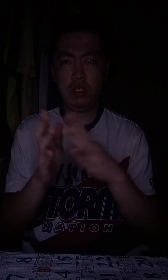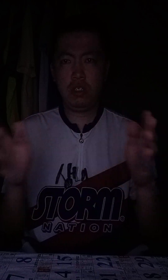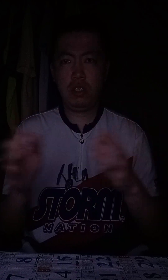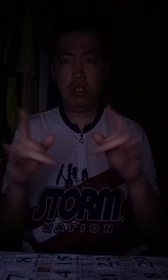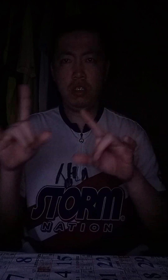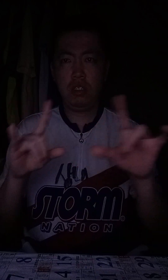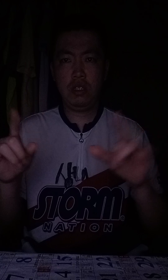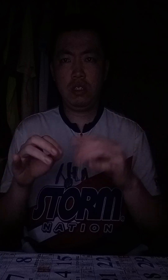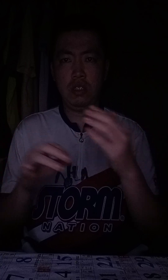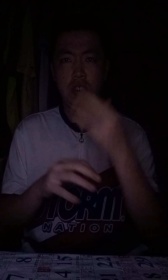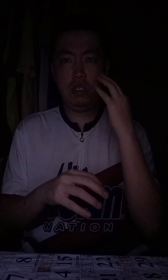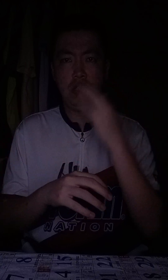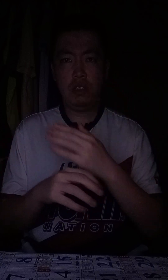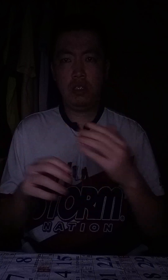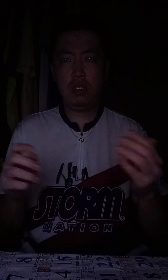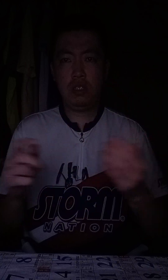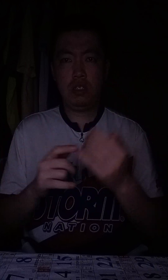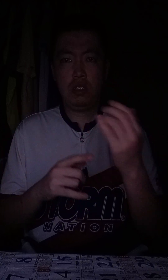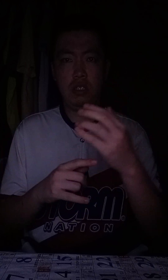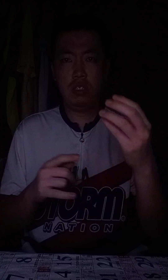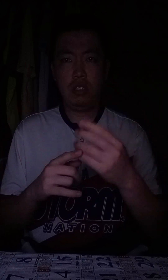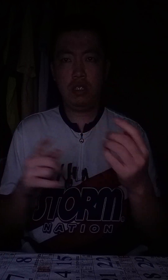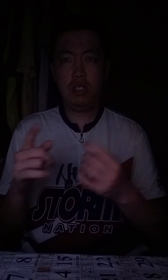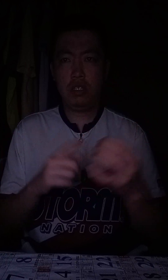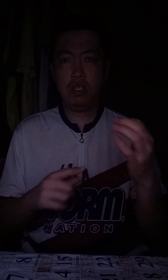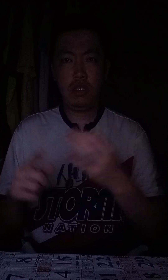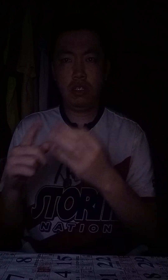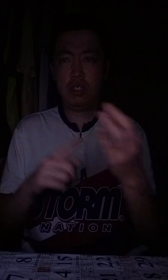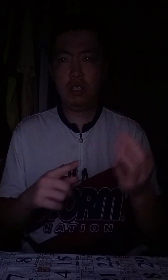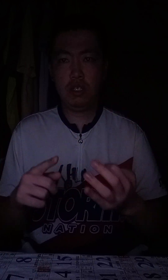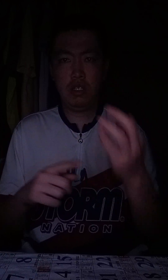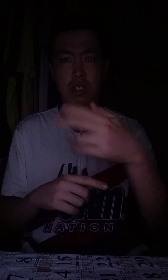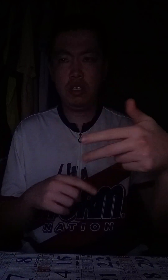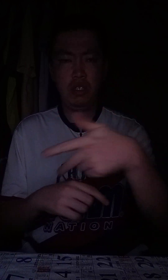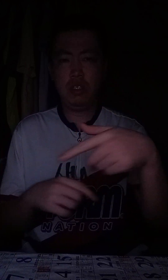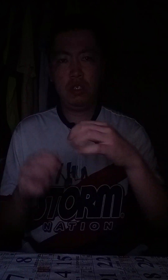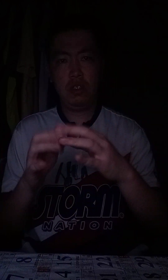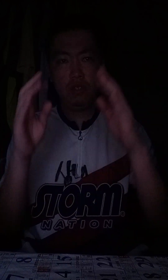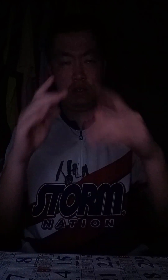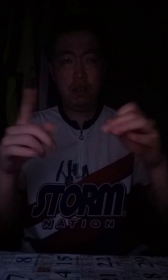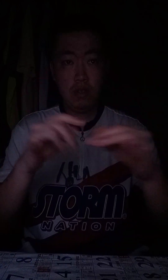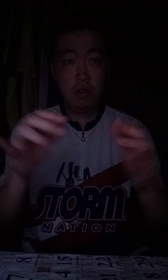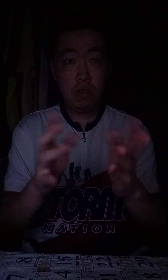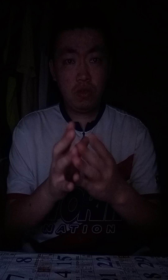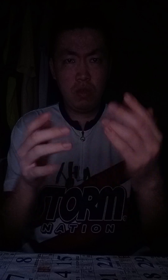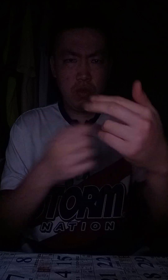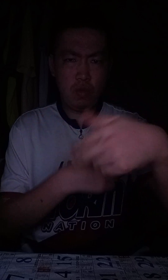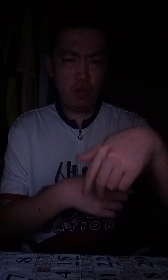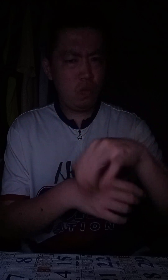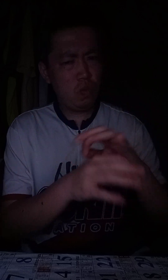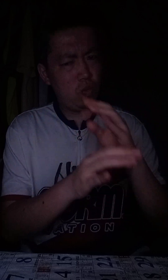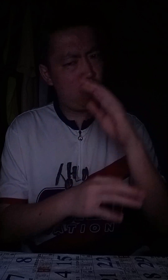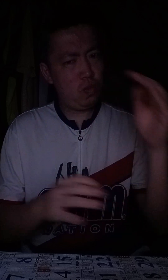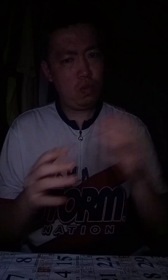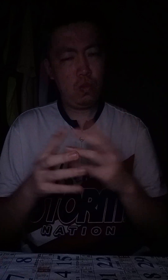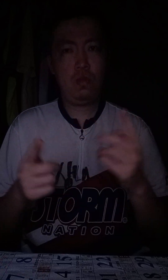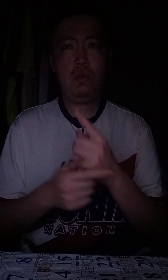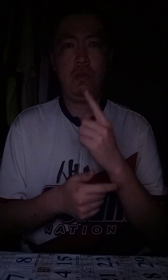전망입니다. 친환경 대중교통이라는 수소 전기버스 확산에도 걸림돌로 우려되고 있습니다. MBC